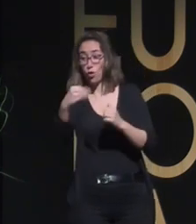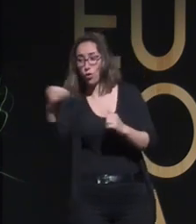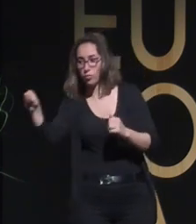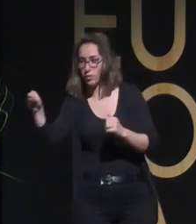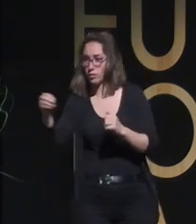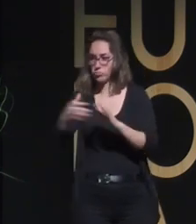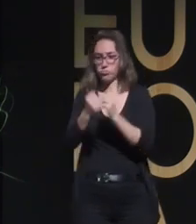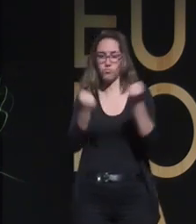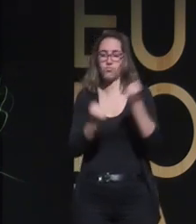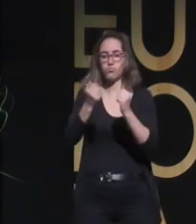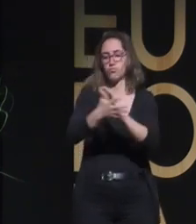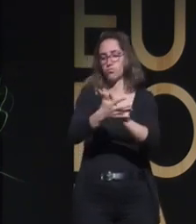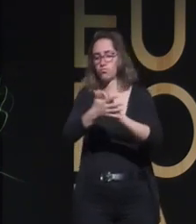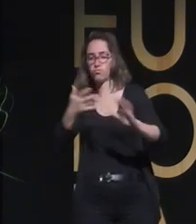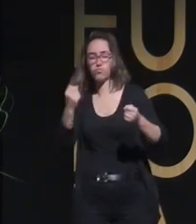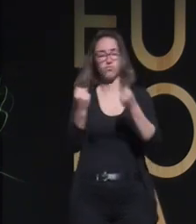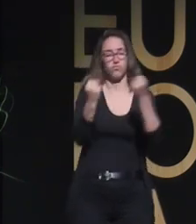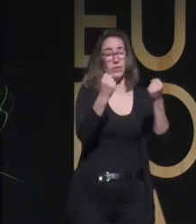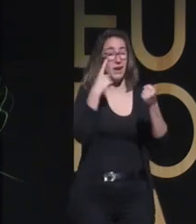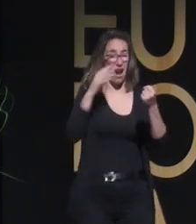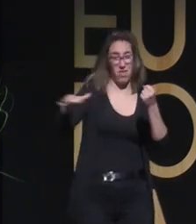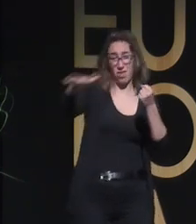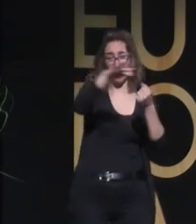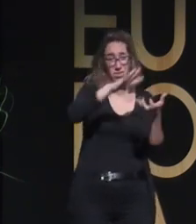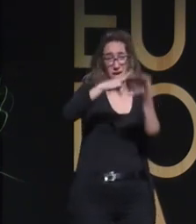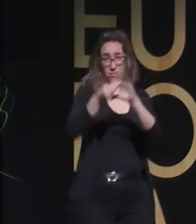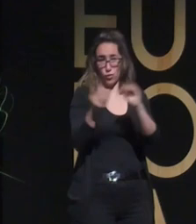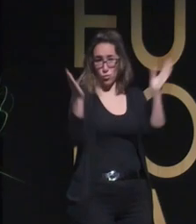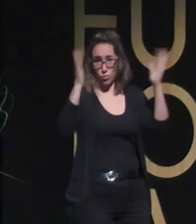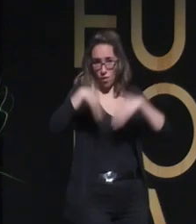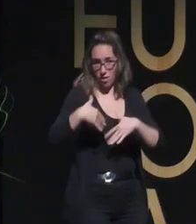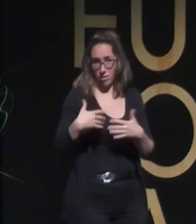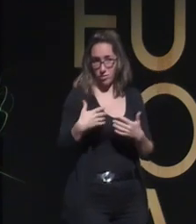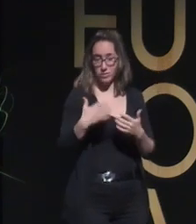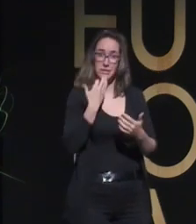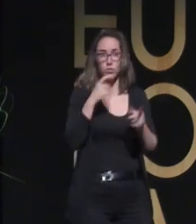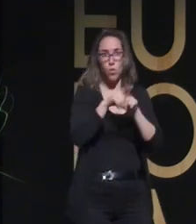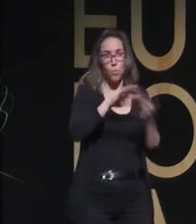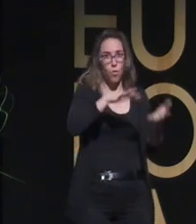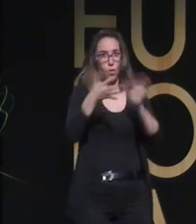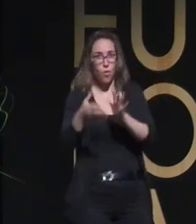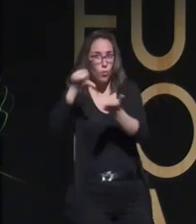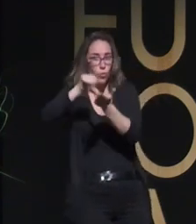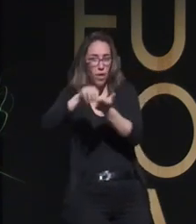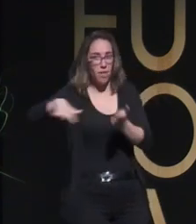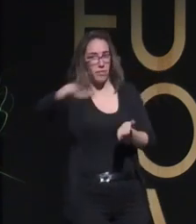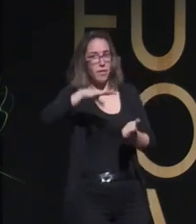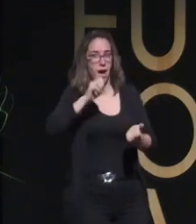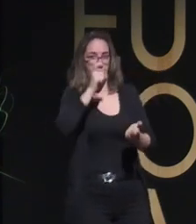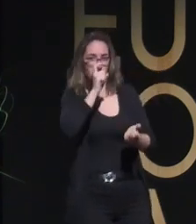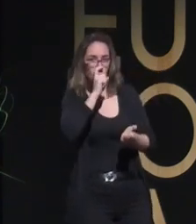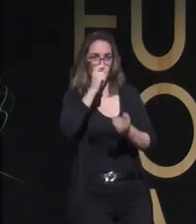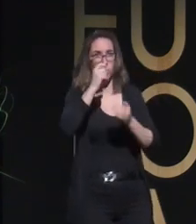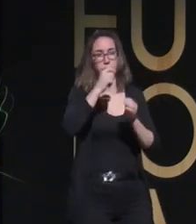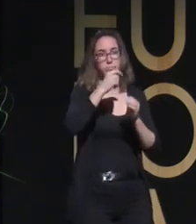para conducir en un casco antiguo. Y la mayoría de adolescentes están en un casco antiguo, en una ciudad con unas normas determinadas del límite de velocidad. Y muchos de